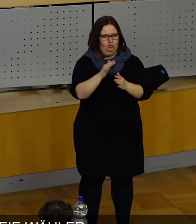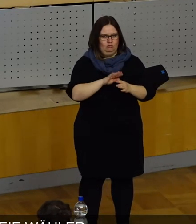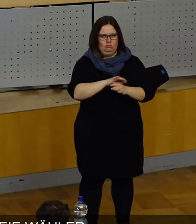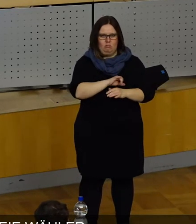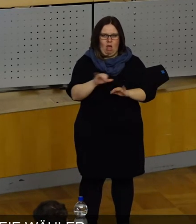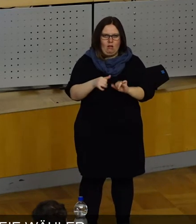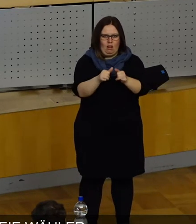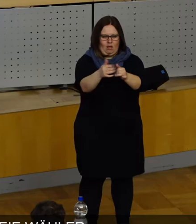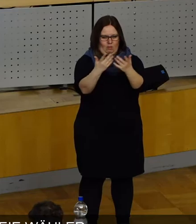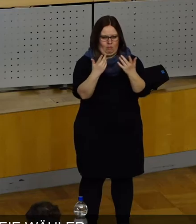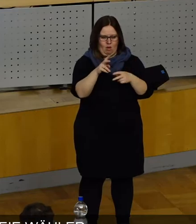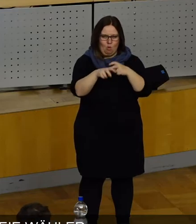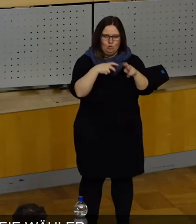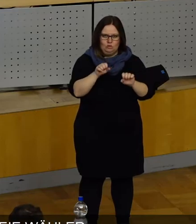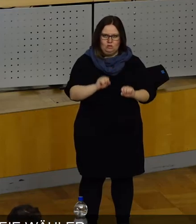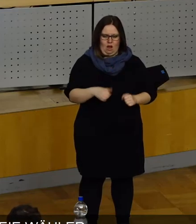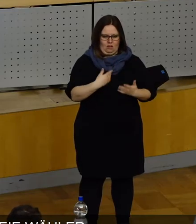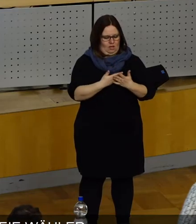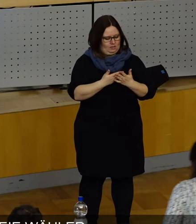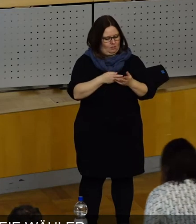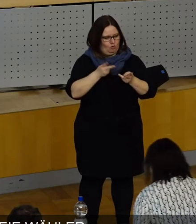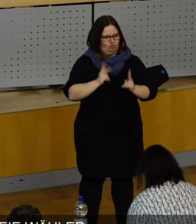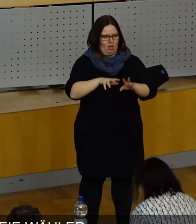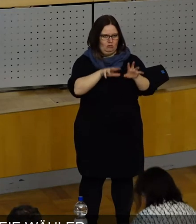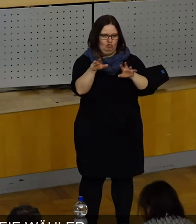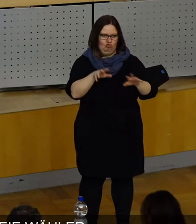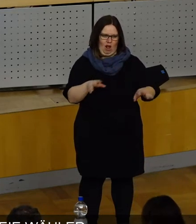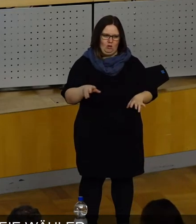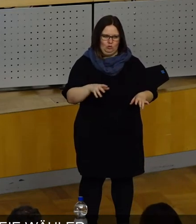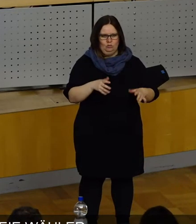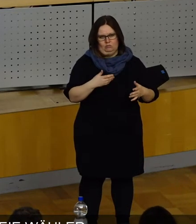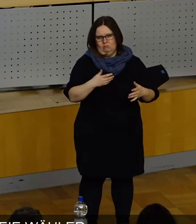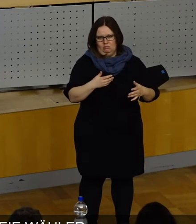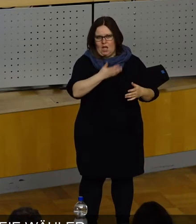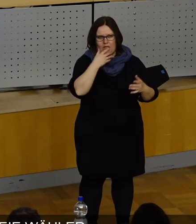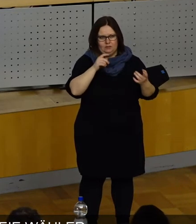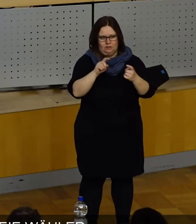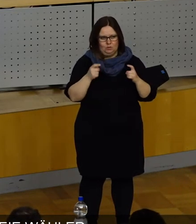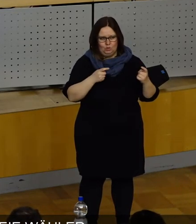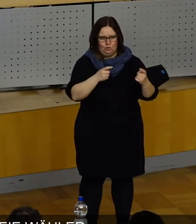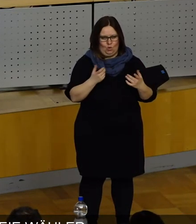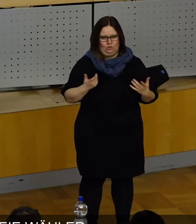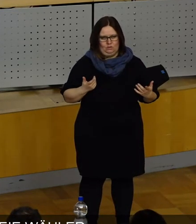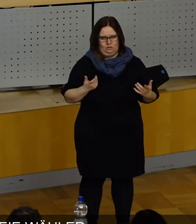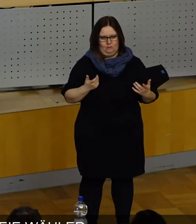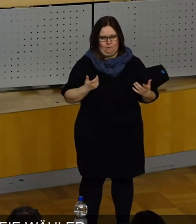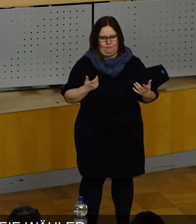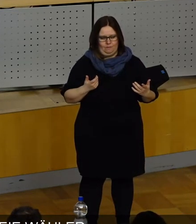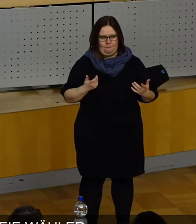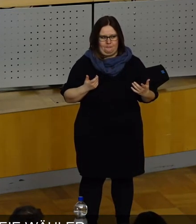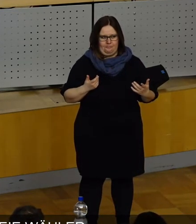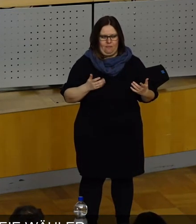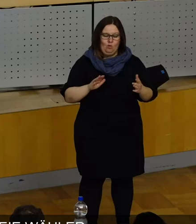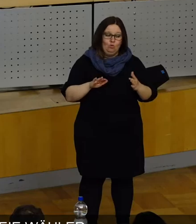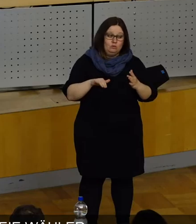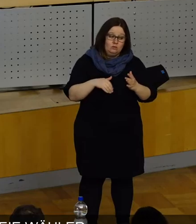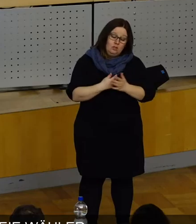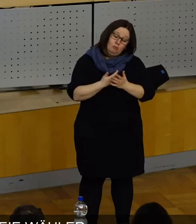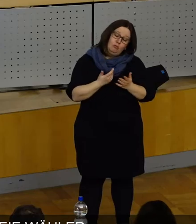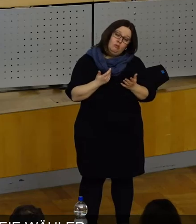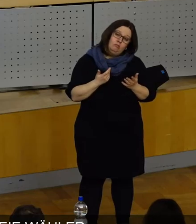Diese Diskussion zu den Grundsätzen der Stadtgestaltung findet immer wieder aufs Neue statt. Dabei gibt es eine nicht